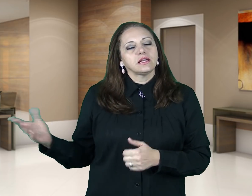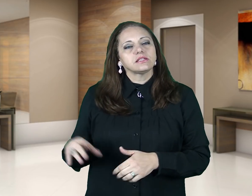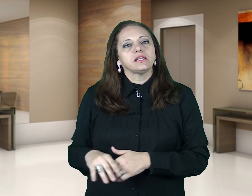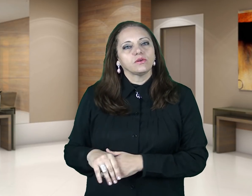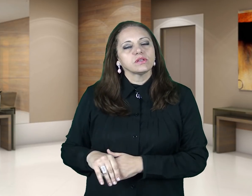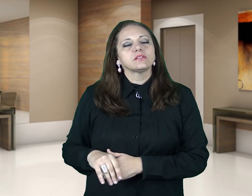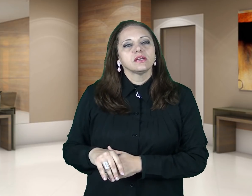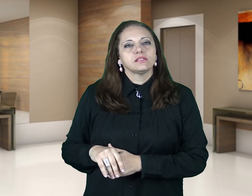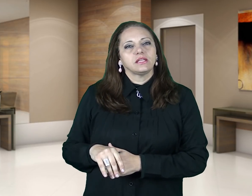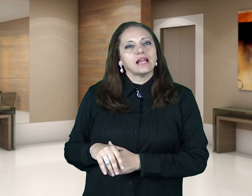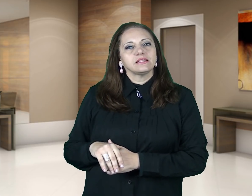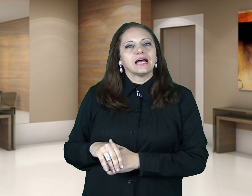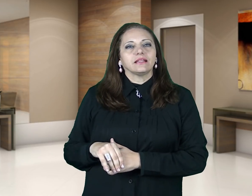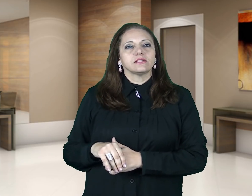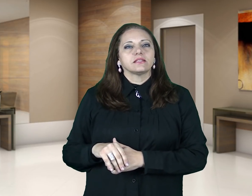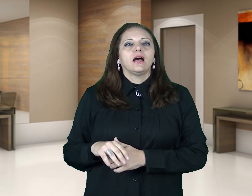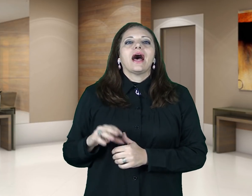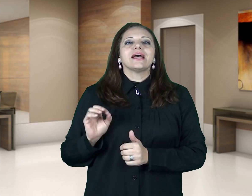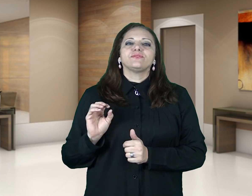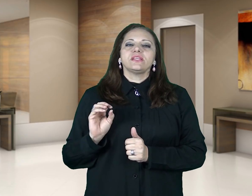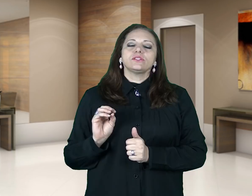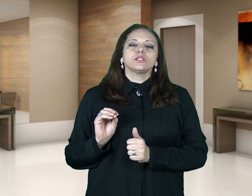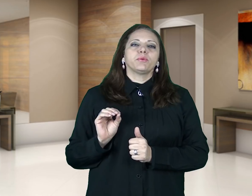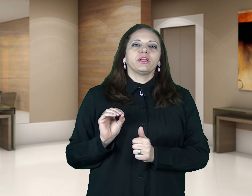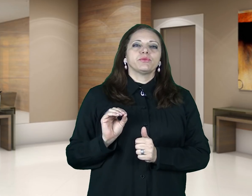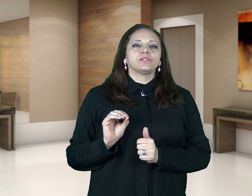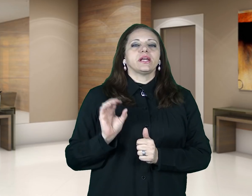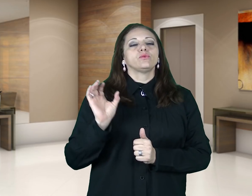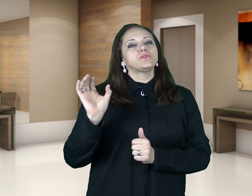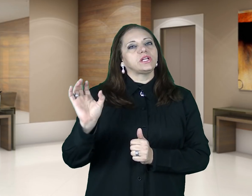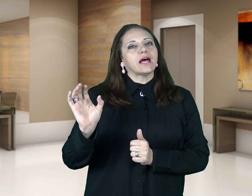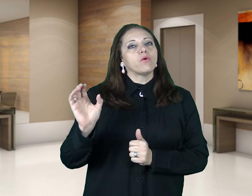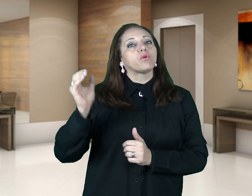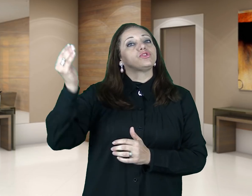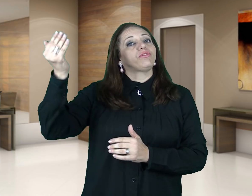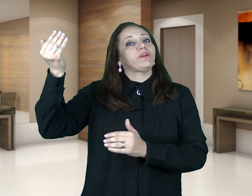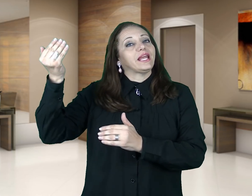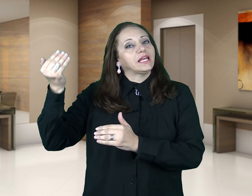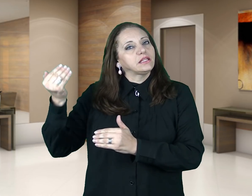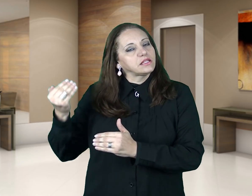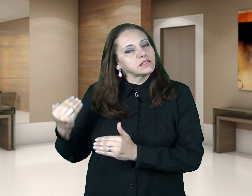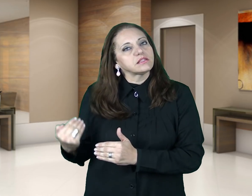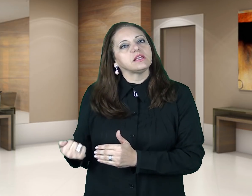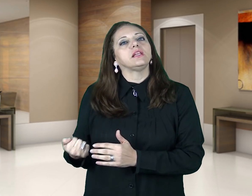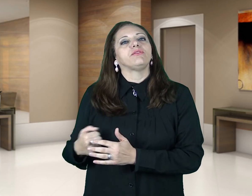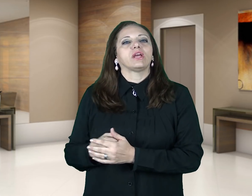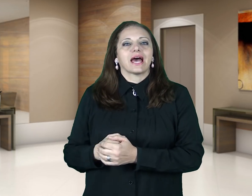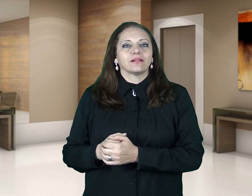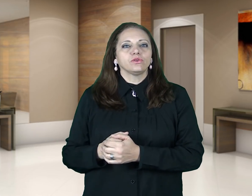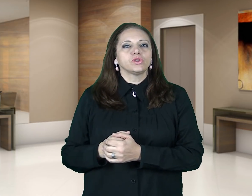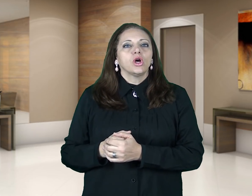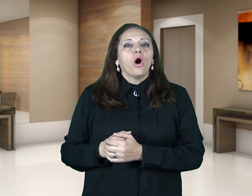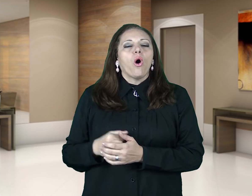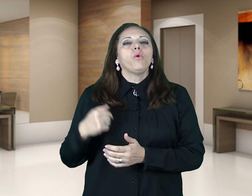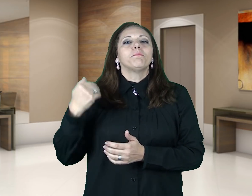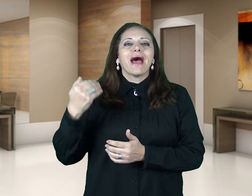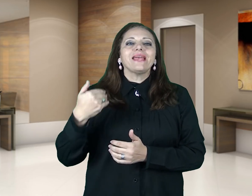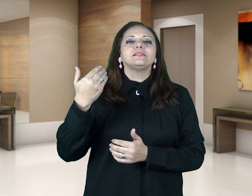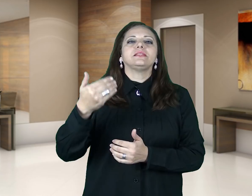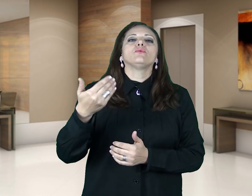nas línguas sinalizadas. Às vezes nós podemos ter um sinal com diferentes significados ou mais de